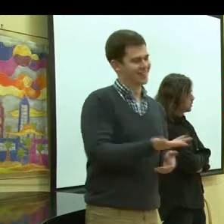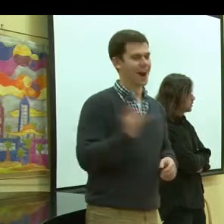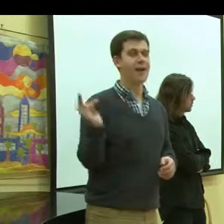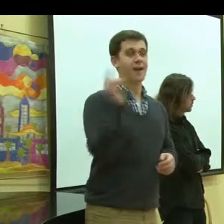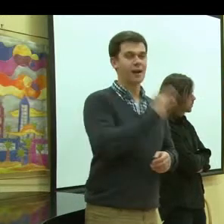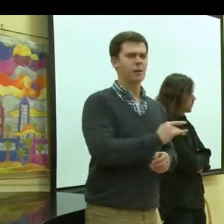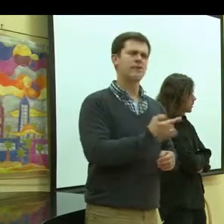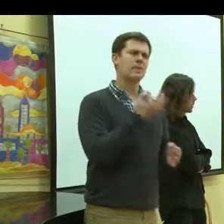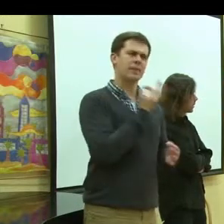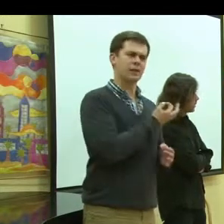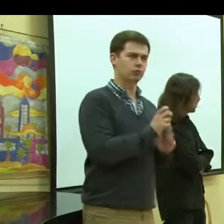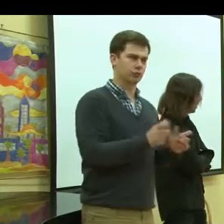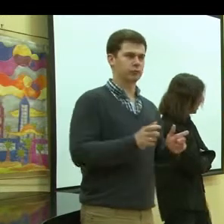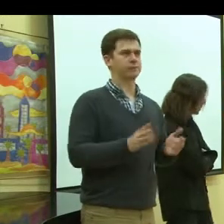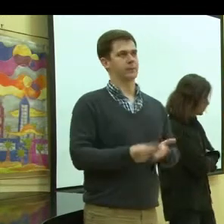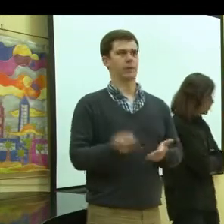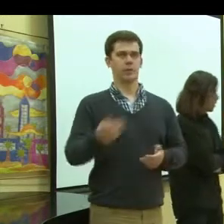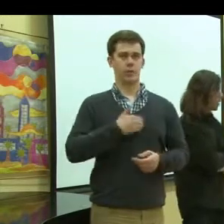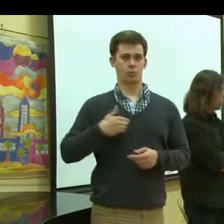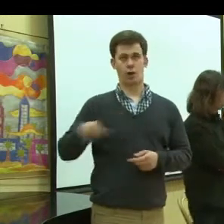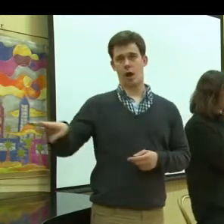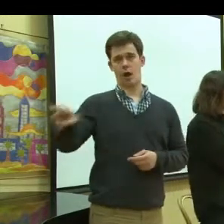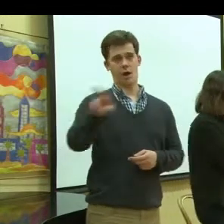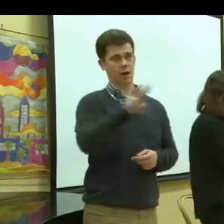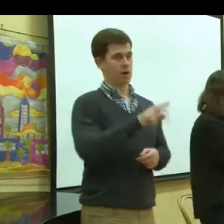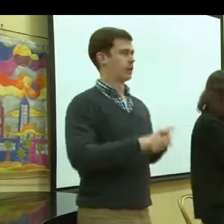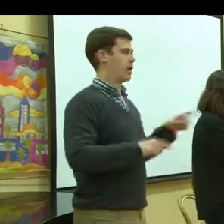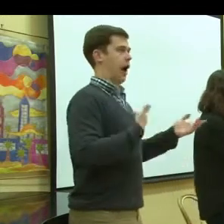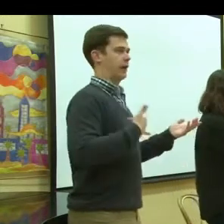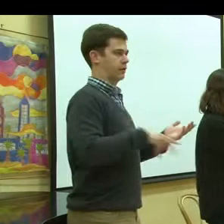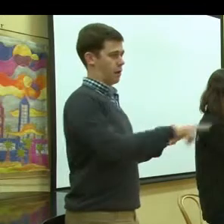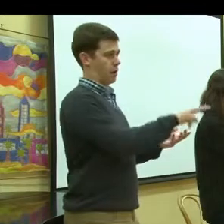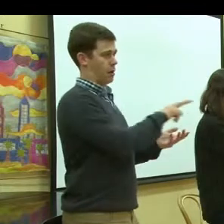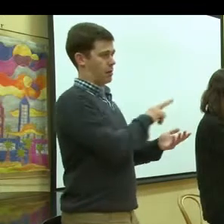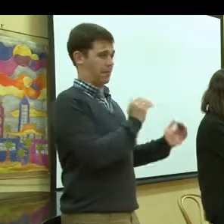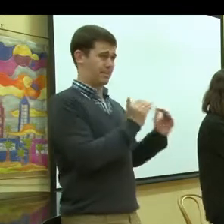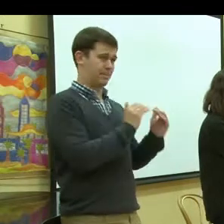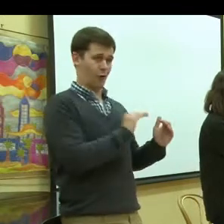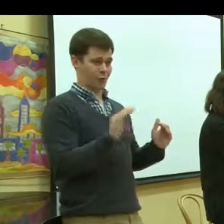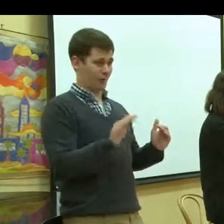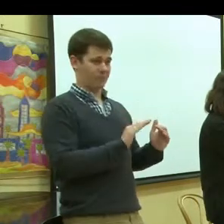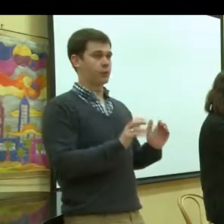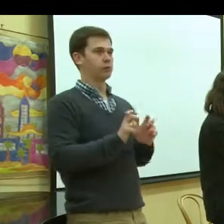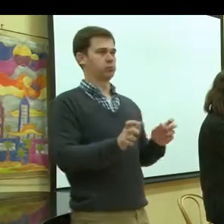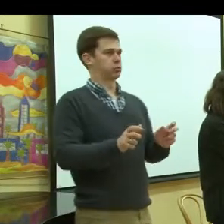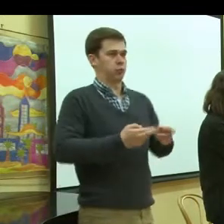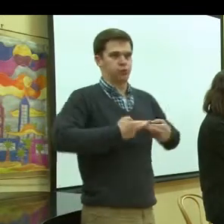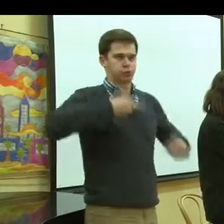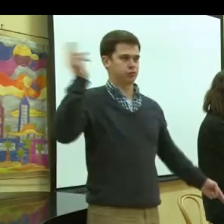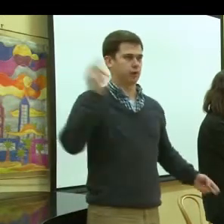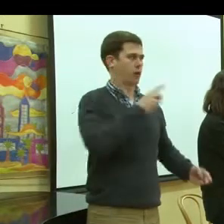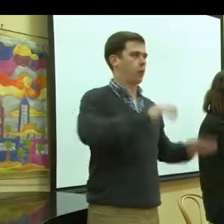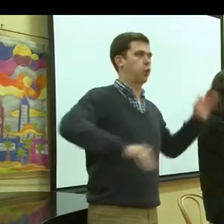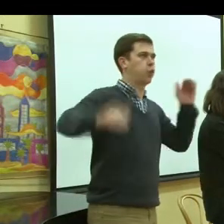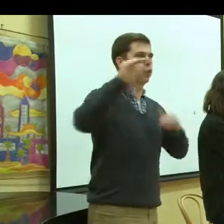ona się rzeczywiście tak różni, nie wiem, krajobrazowo? No w ogóle, jakby się tak przybliżyć, czy to jest zupełnie inny świat?